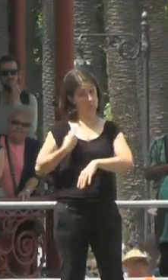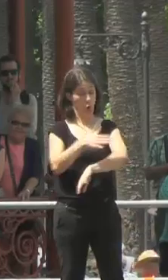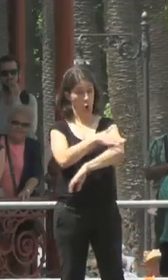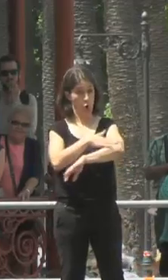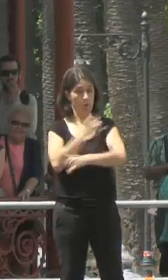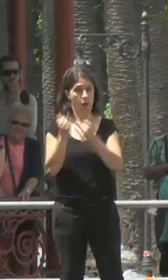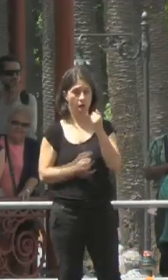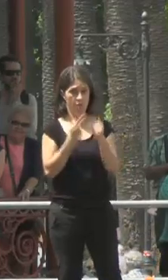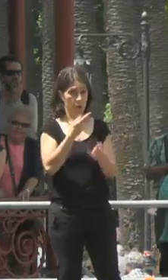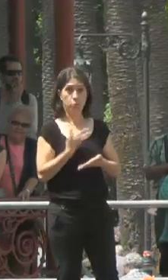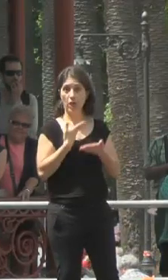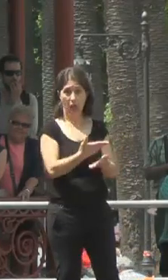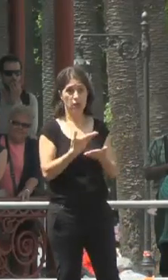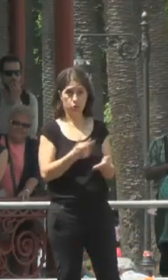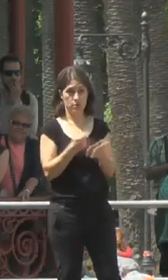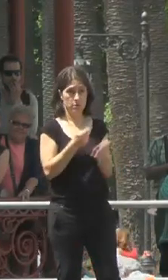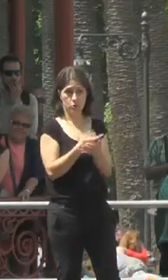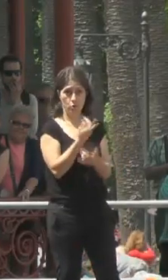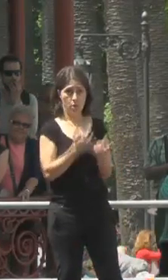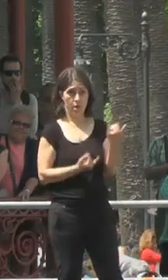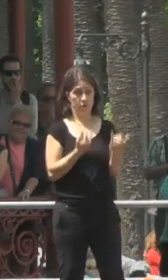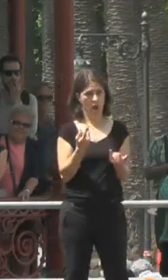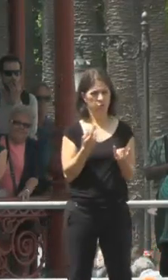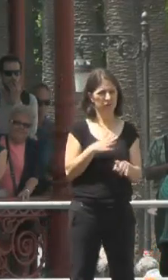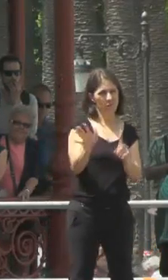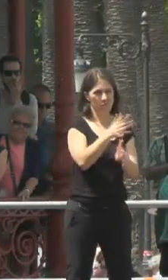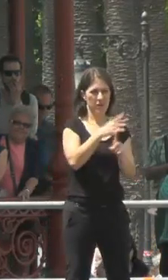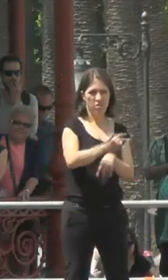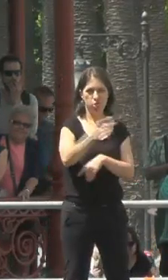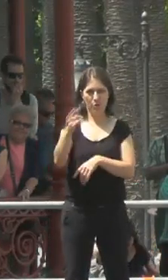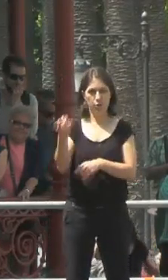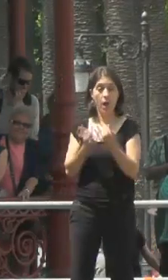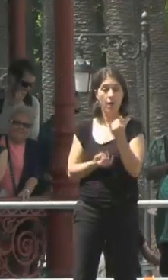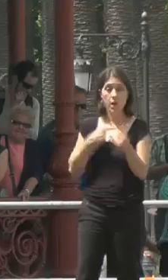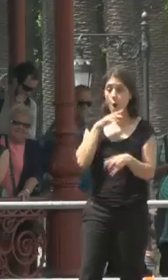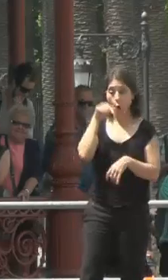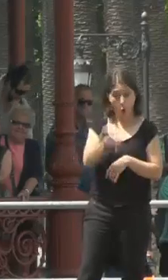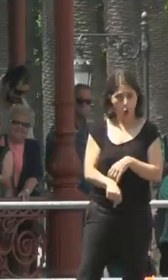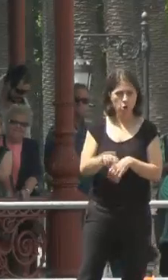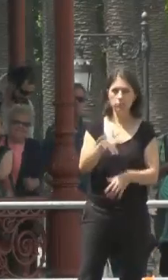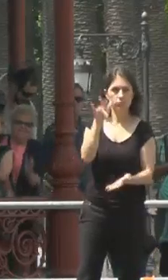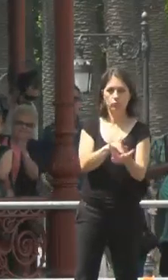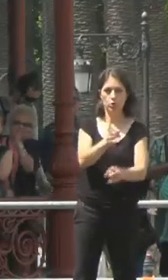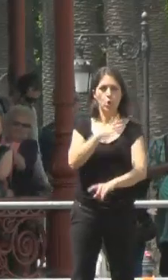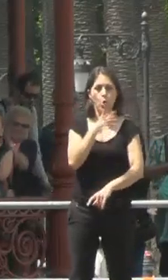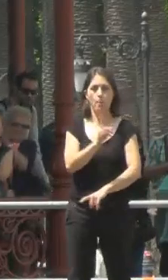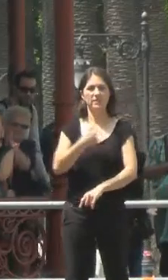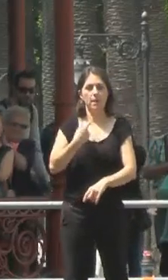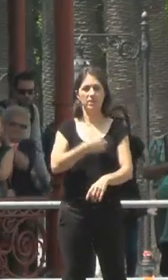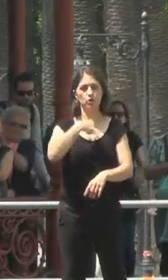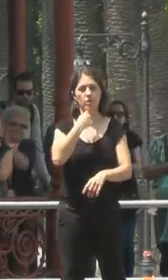víctimas de violencia de género, de terrorismo machista. Eso hoy ya no pasa, y lo puedo decir con orgullo y la cabeza bien